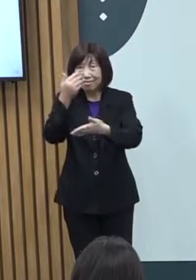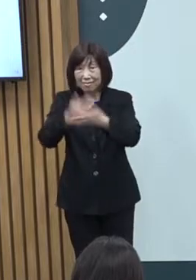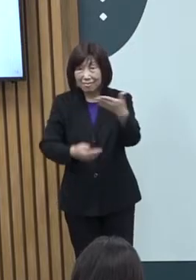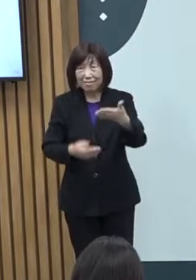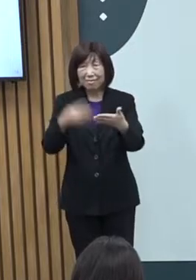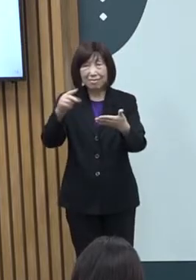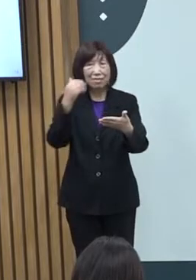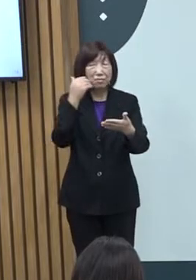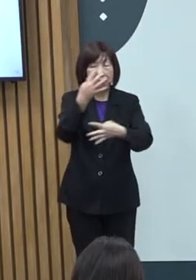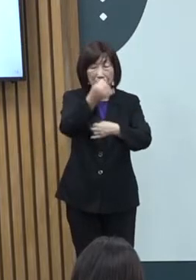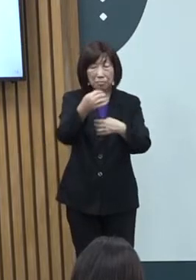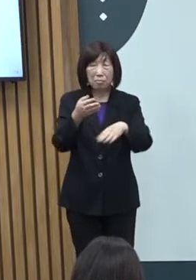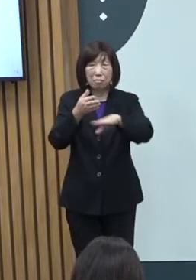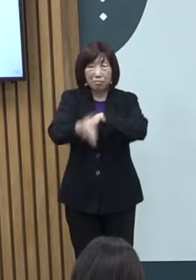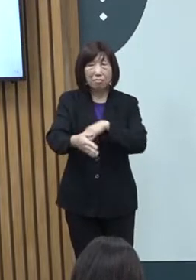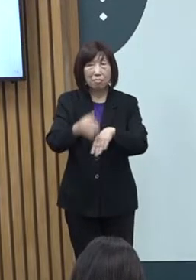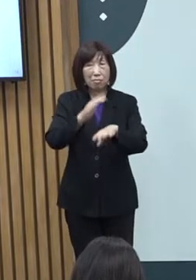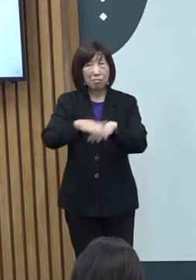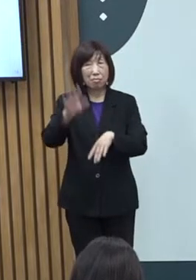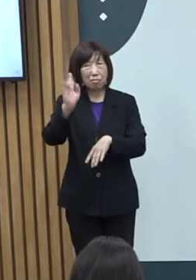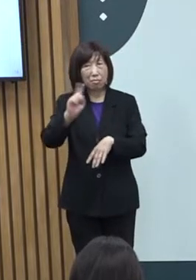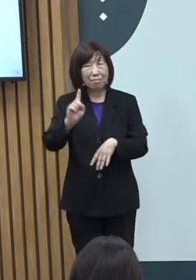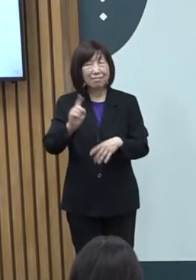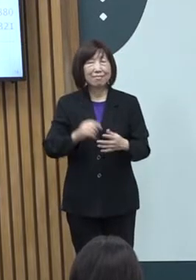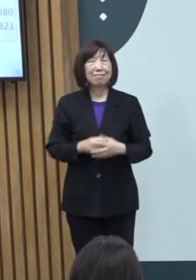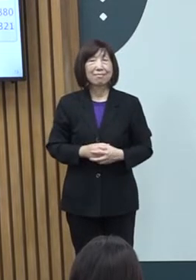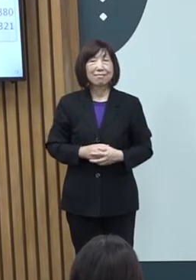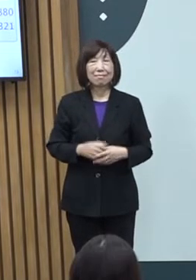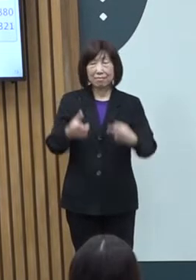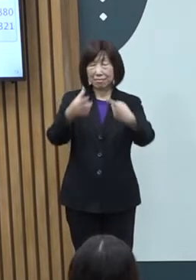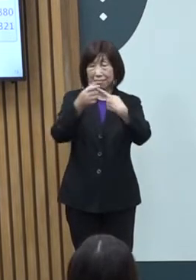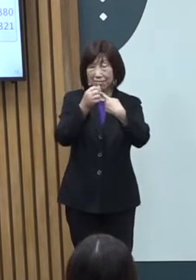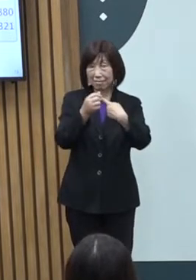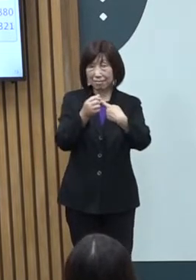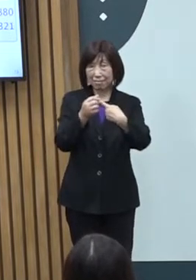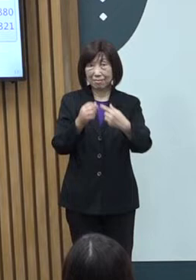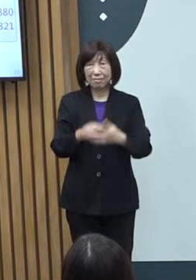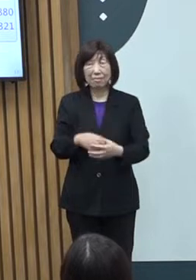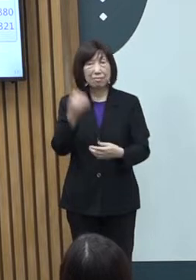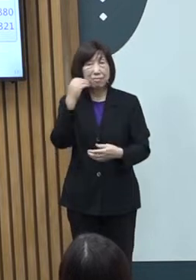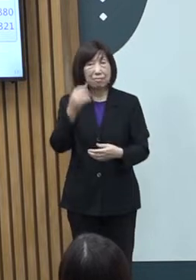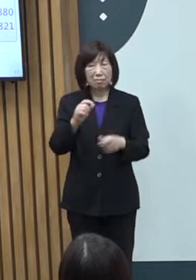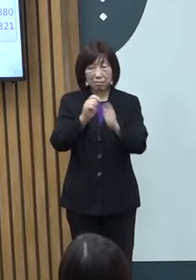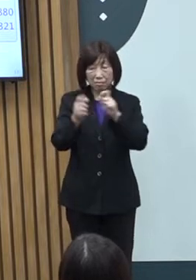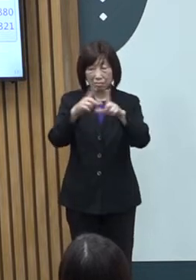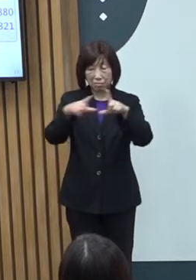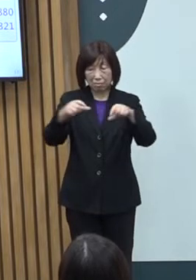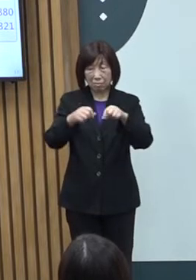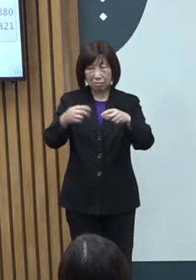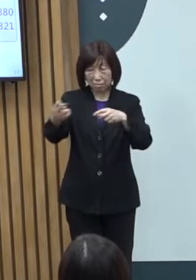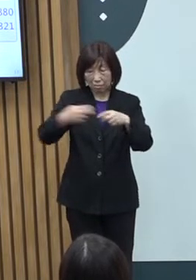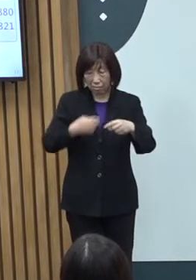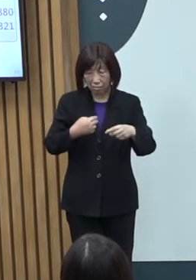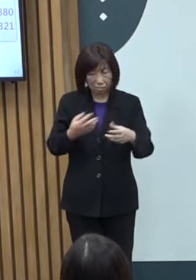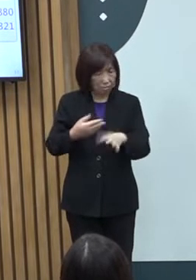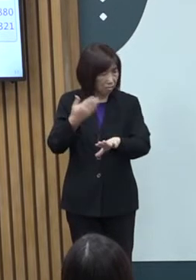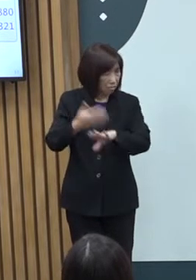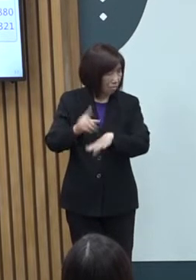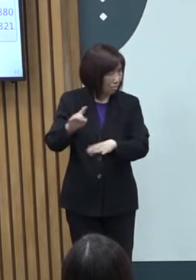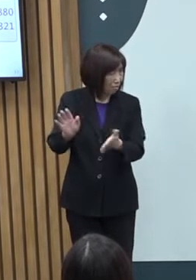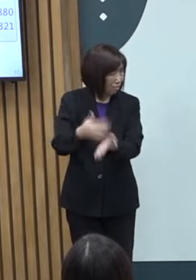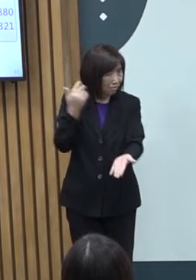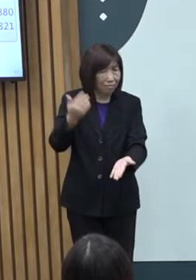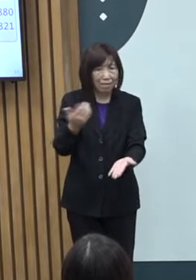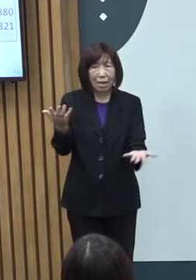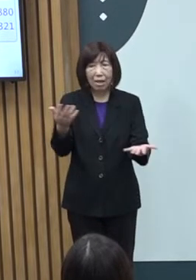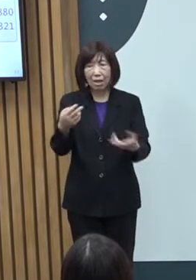缴税的话会有什么样的结果。首先如果说税单遗失或没有收到税单，你就可以到财